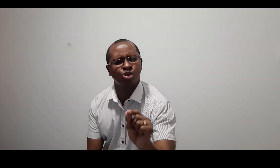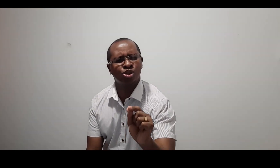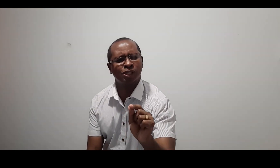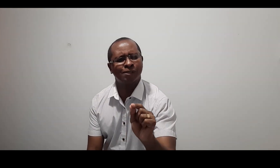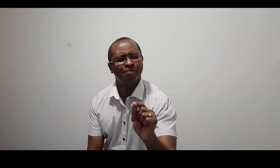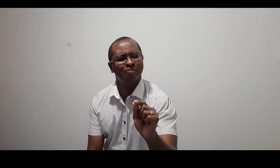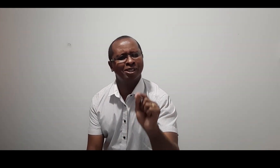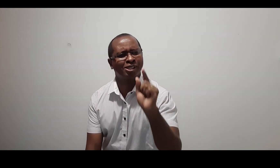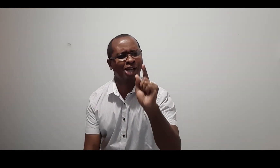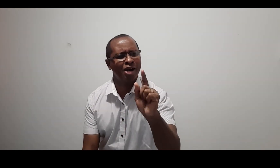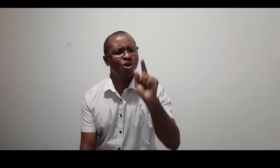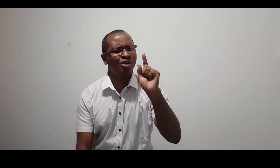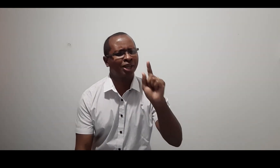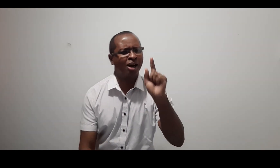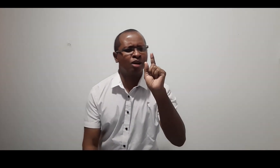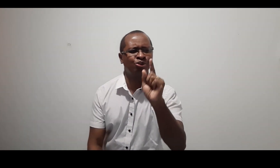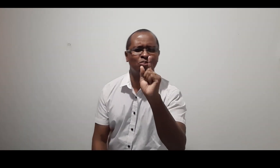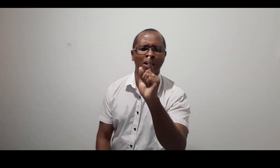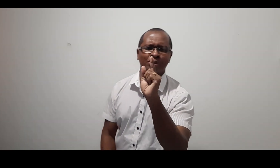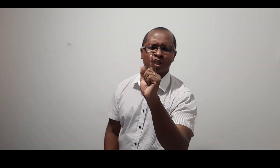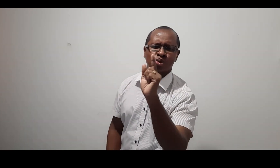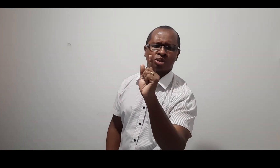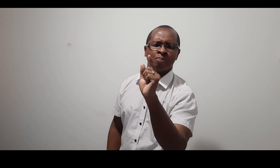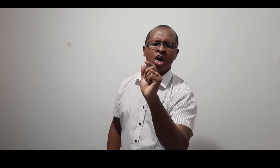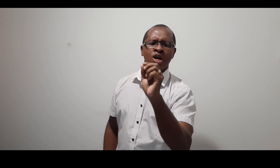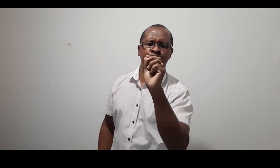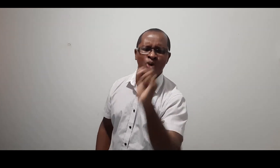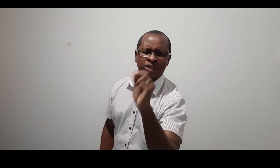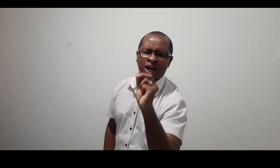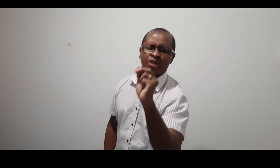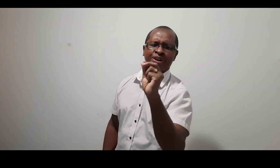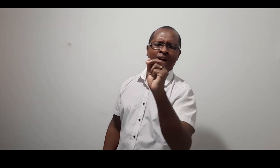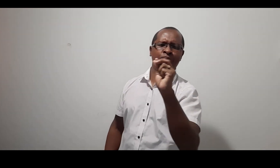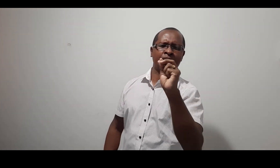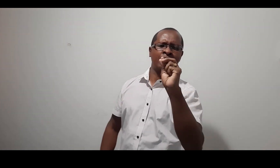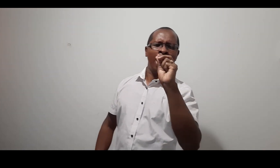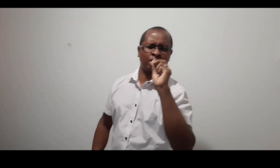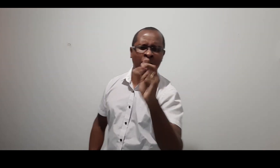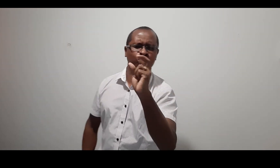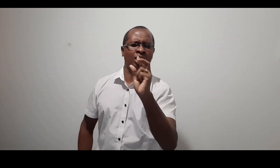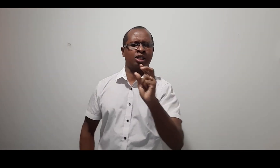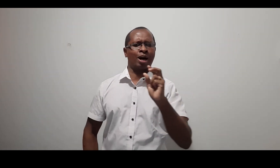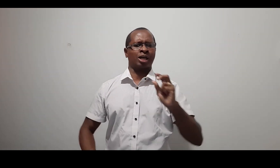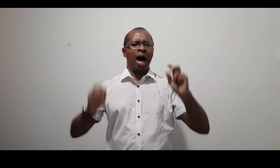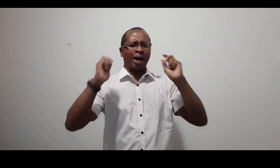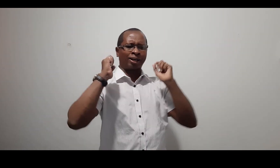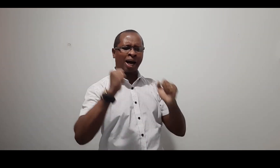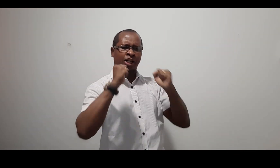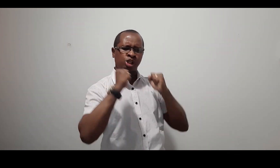Jesosy izy. Zany no afantarana ny fo babon'i Jesosy, ny fo anjakan'ny fanan'Andriamanitra, anjakan'ny ten'Andriamanitra, arakaraky ny